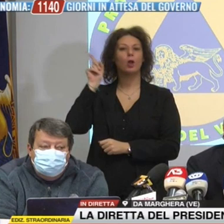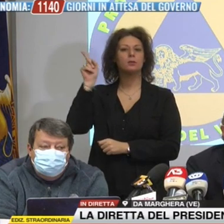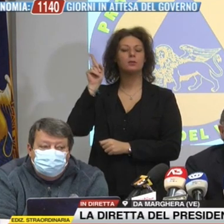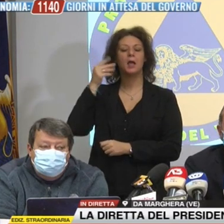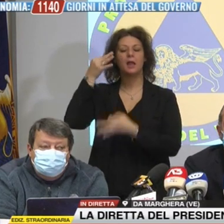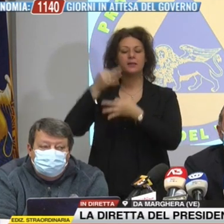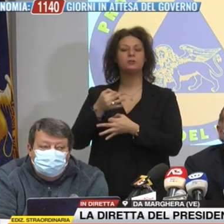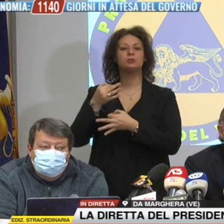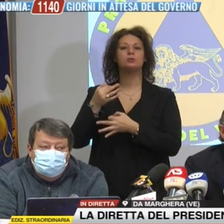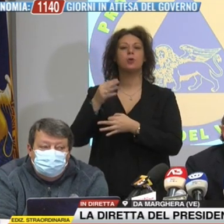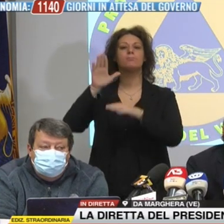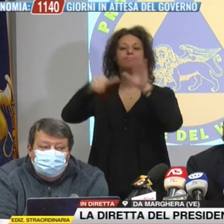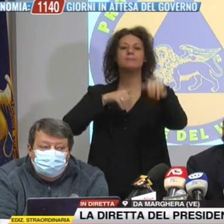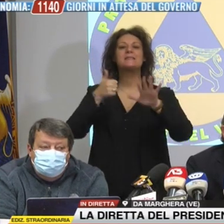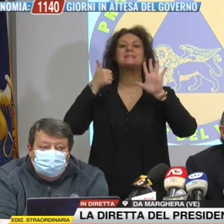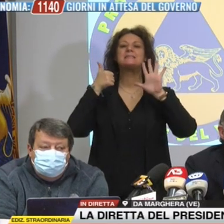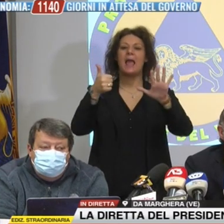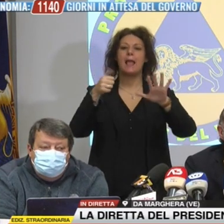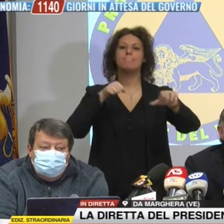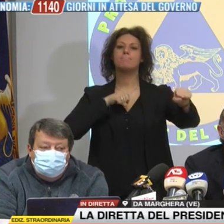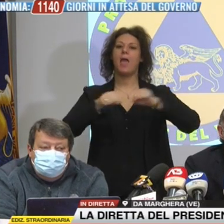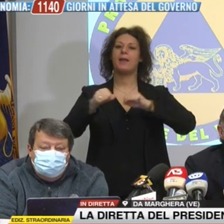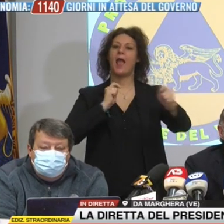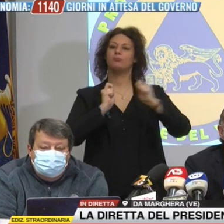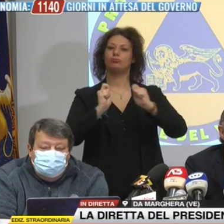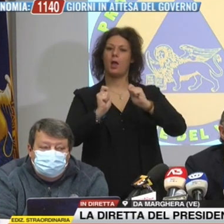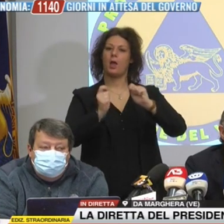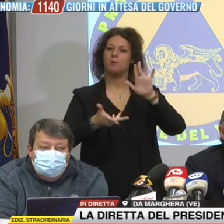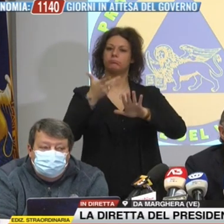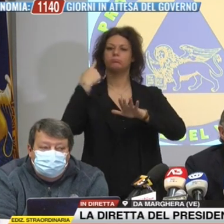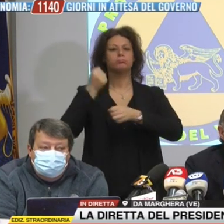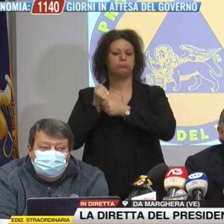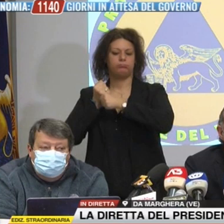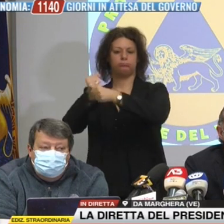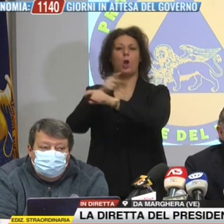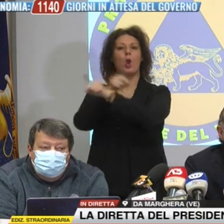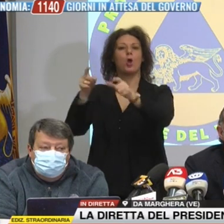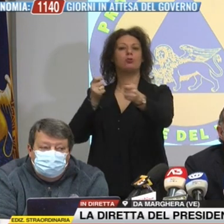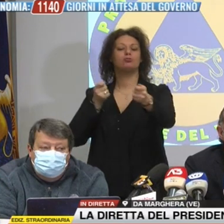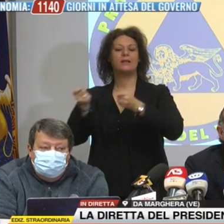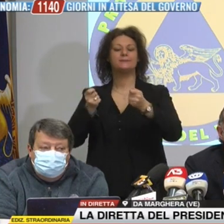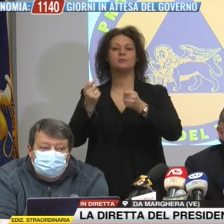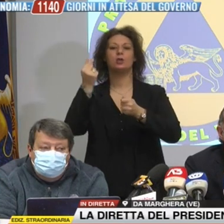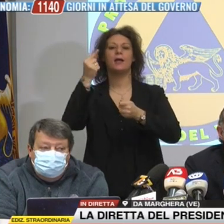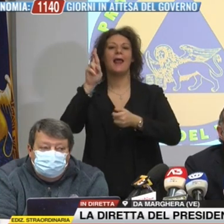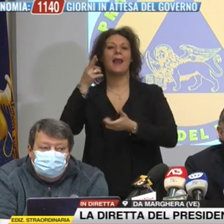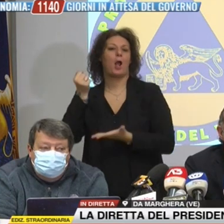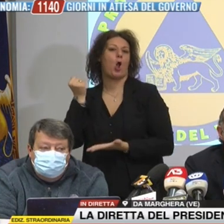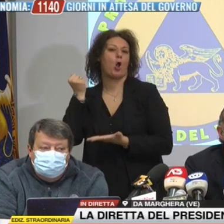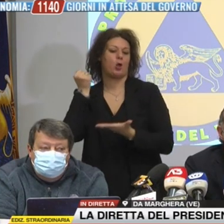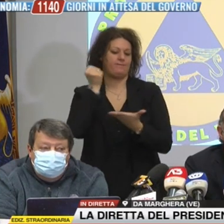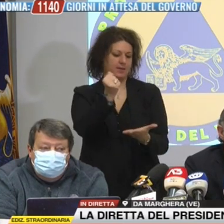di 6 super manager per poter gestire tutta la partita appunto del recovery. Cioè, lei ritiene questa una centralizzazione